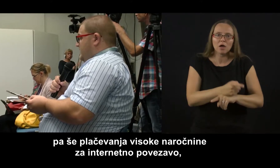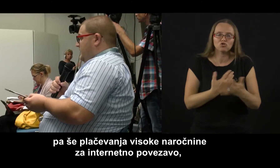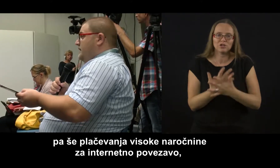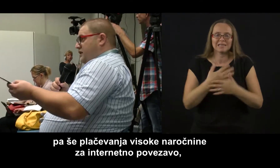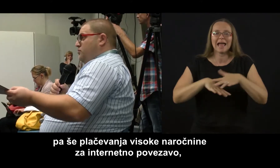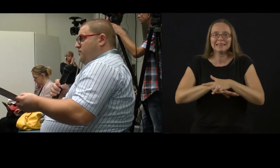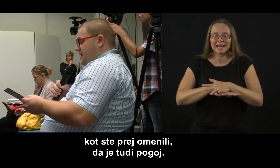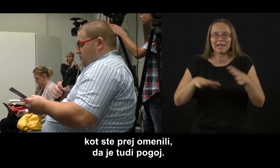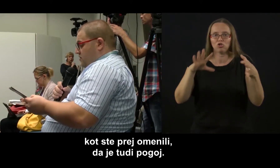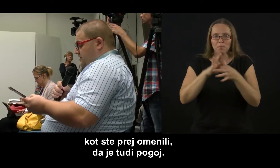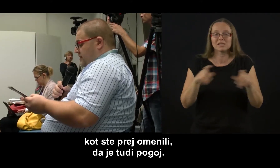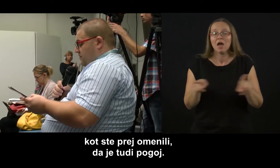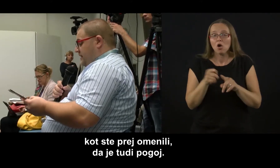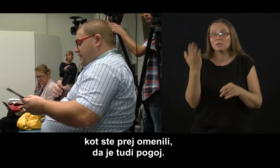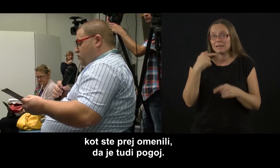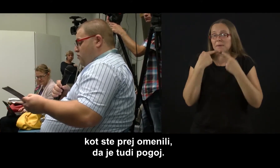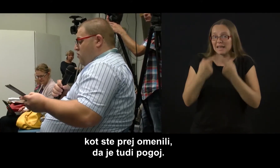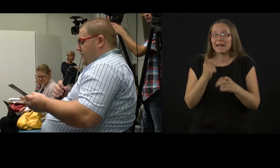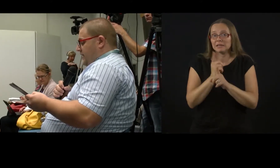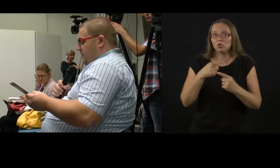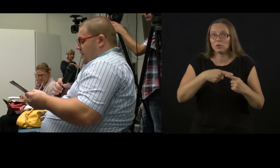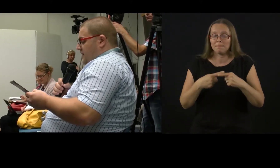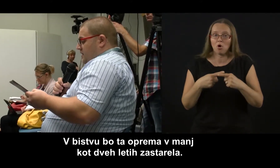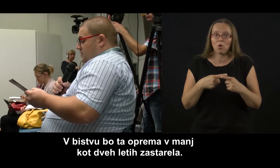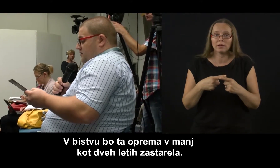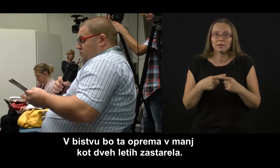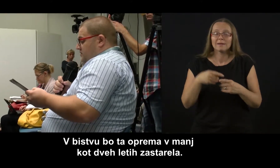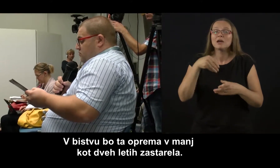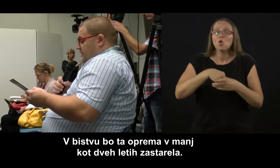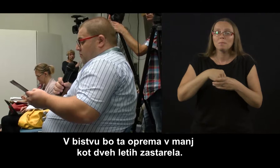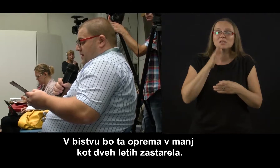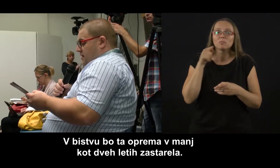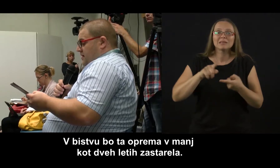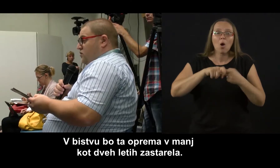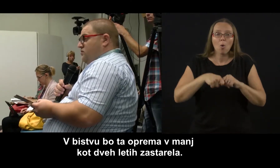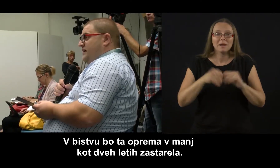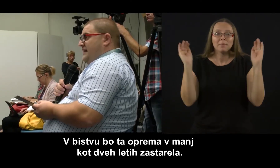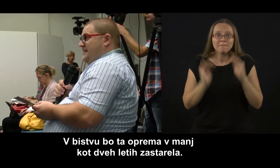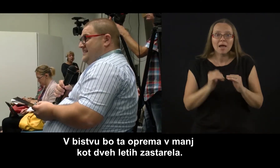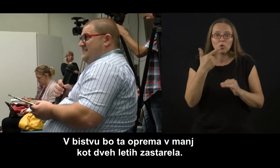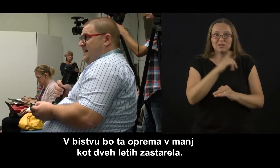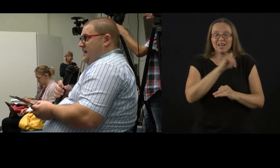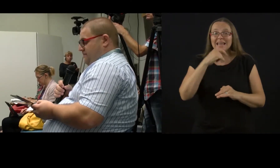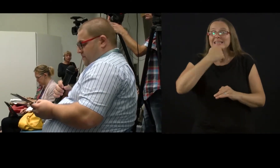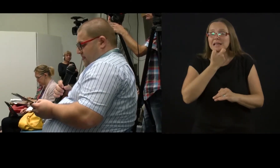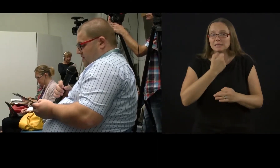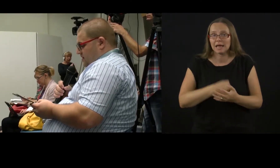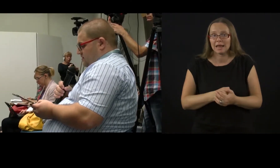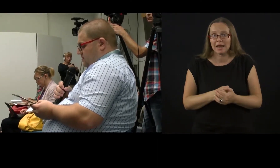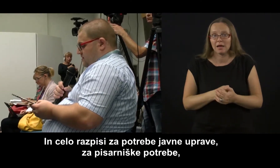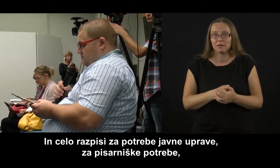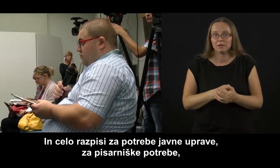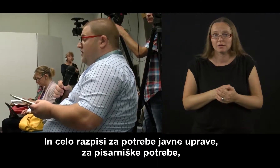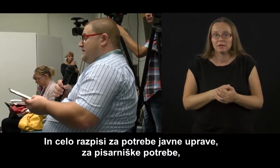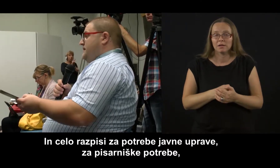naročnine za internetno povezavo, kot ste prej omenili, da je tudi pogoja. Ne? V bistvu bo ta oprema manj kot v 2 letih zastarela